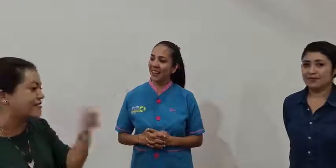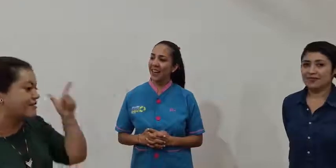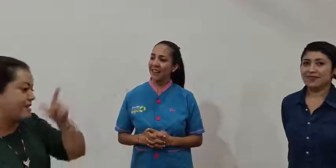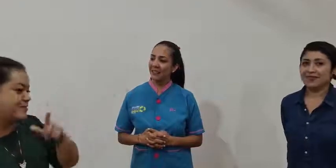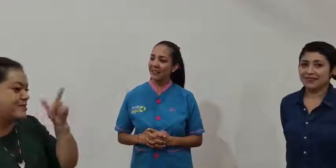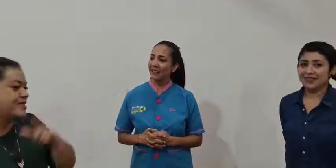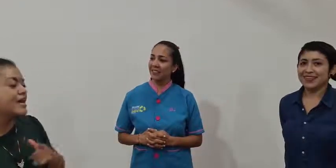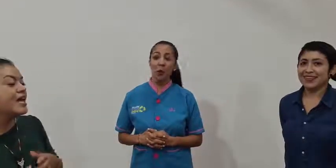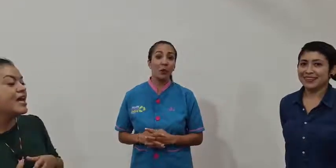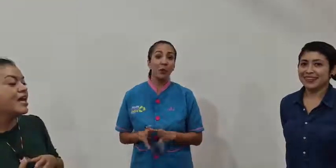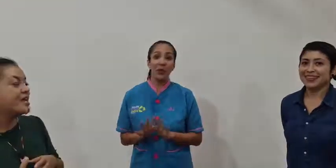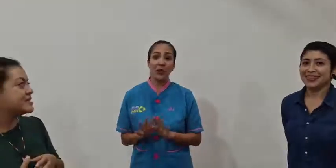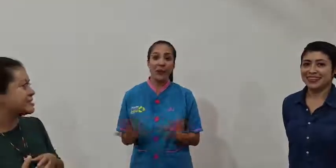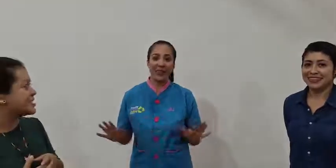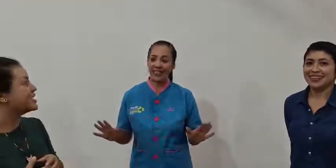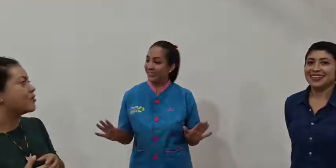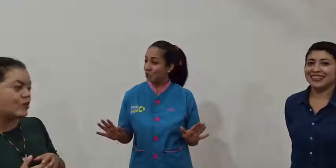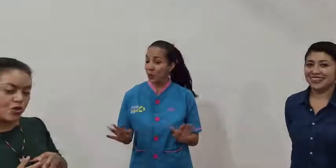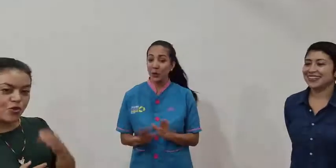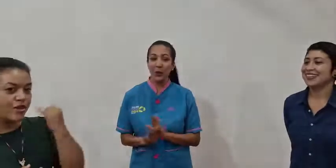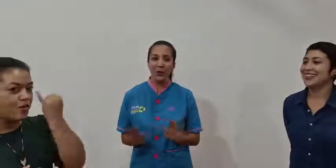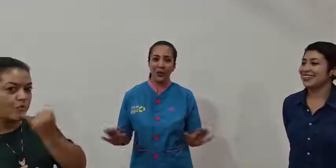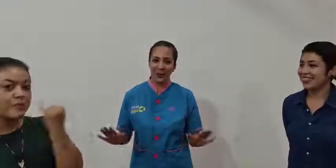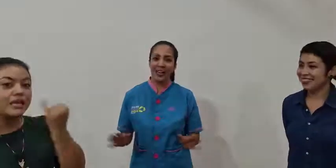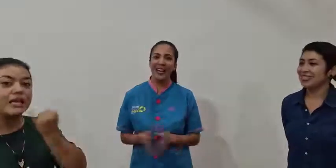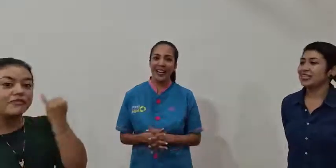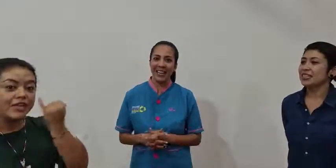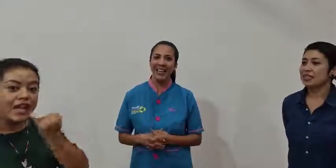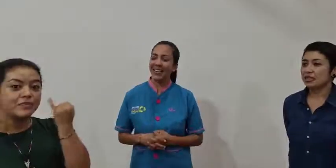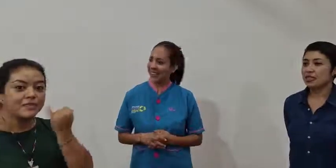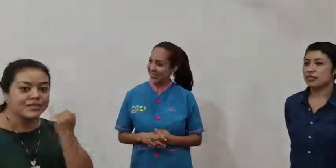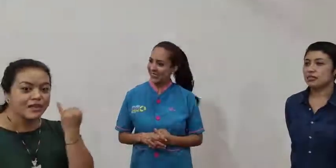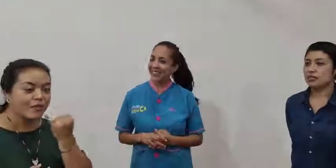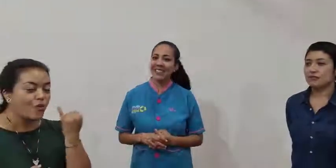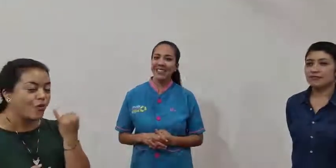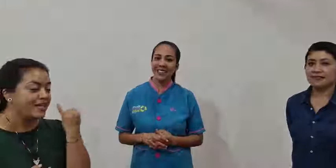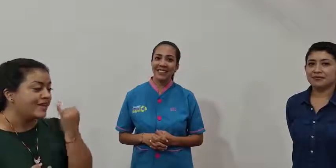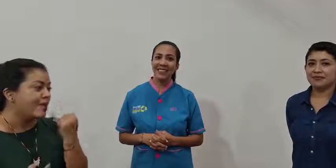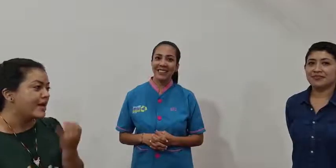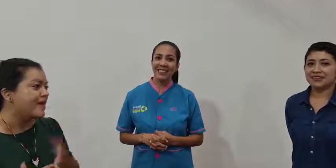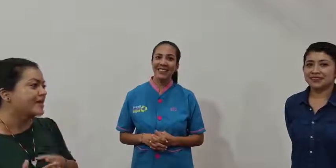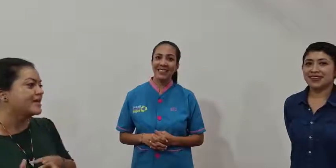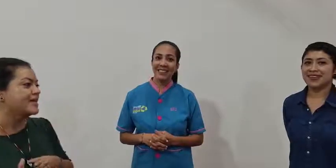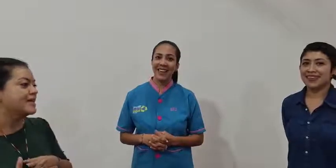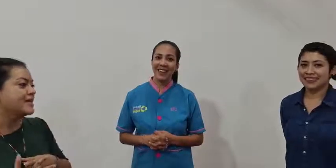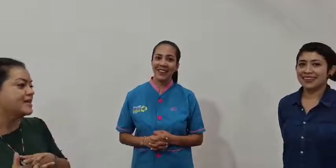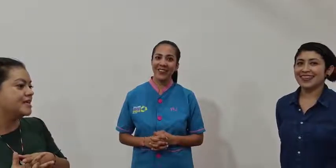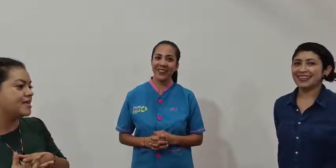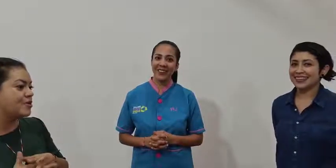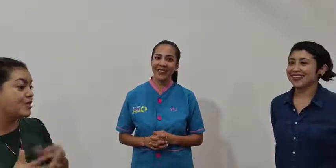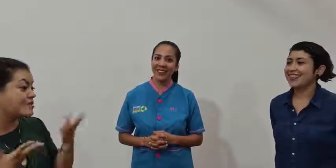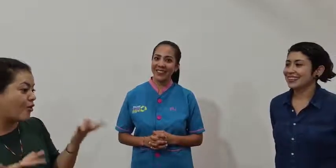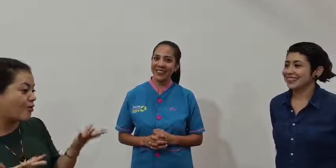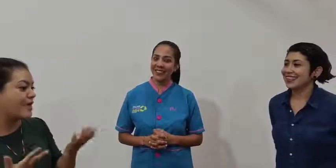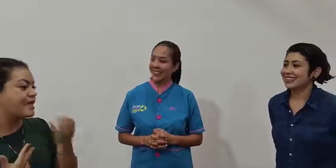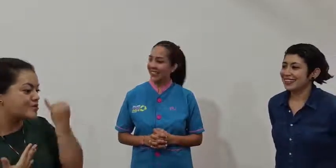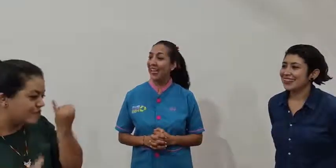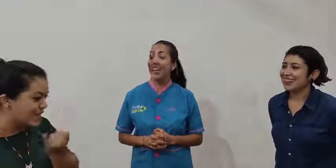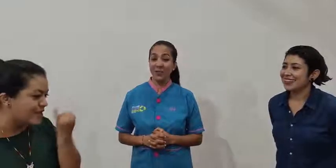lengua. Claro, vamos. como todo idioma. Sí, como todo idioma, porque ajá. al final pues es como un idioma. Sí, y claro. no es como, es